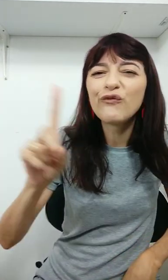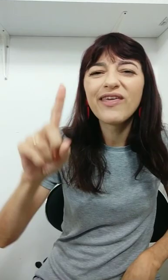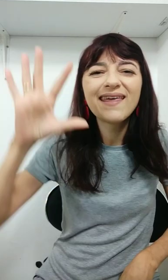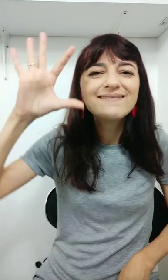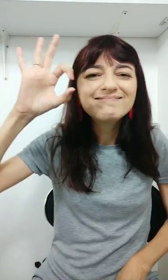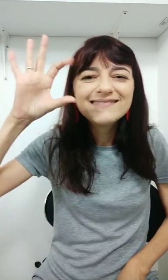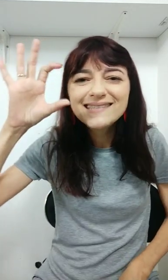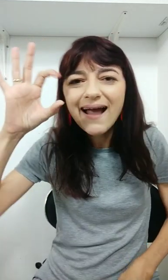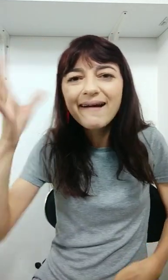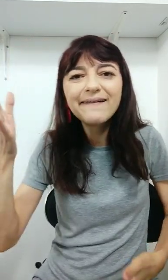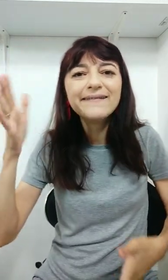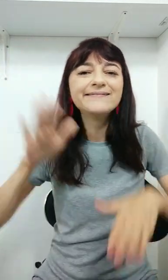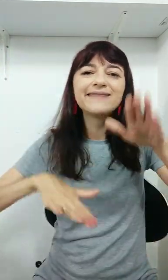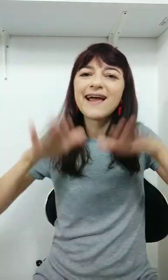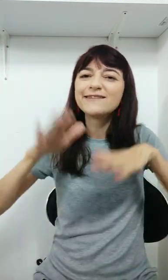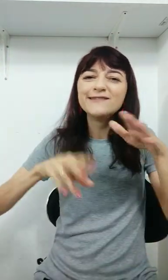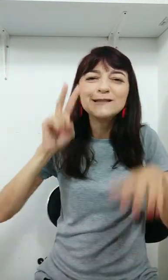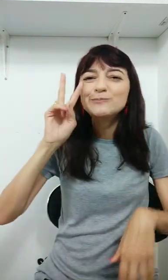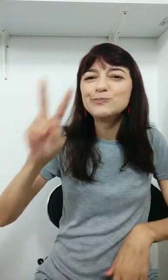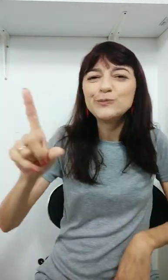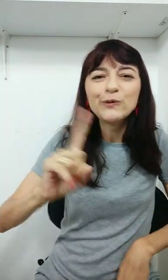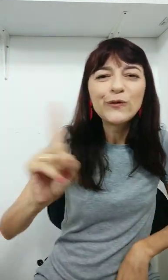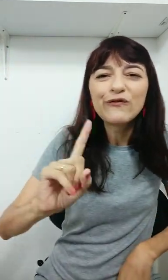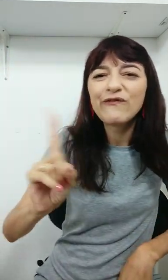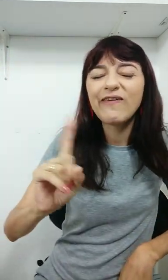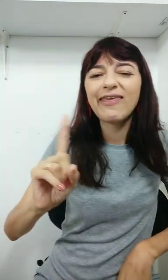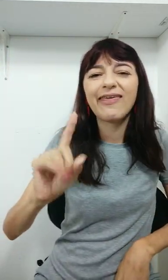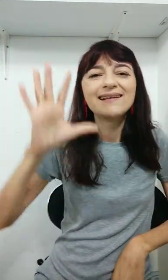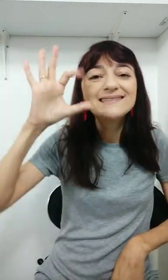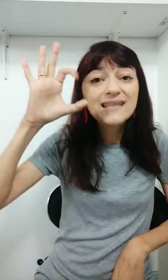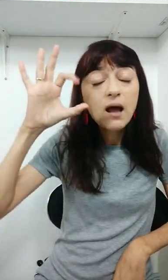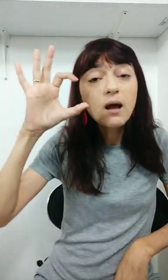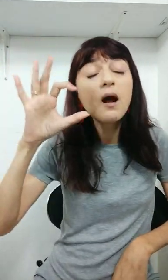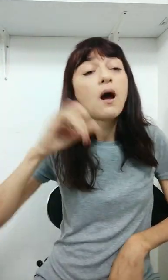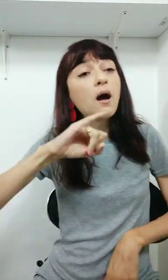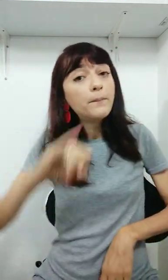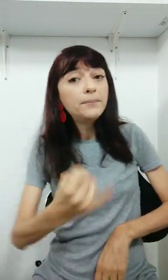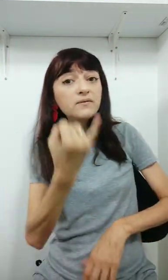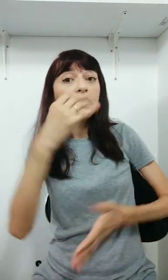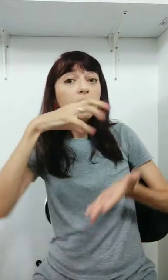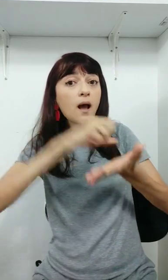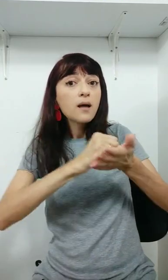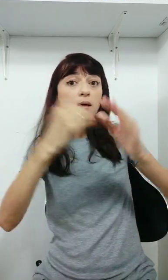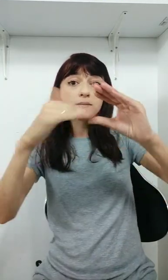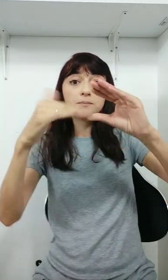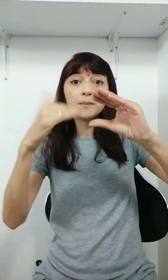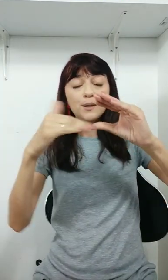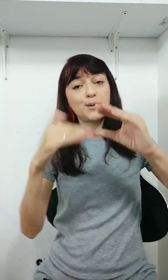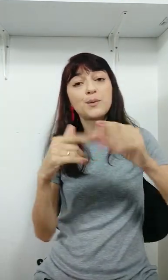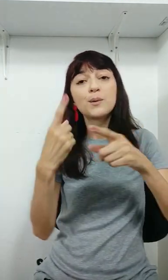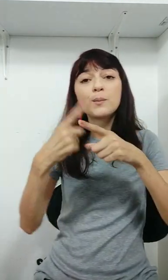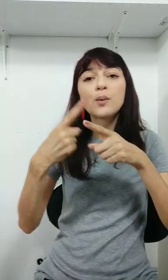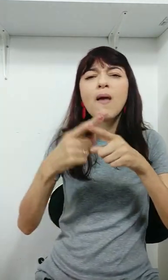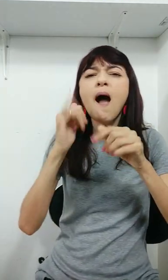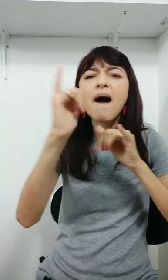cadastrado ainda na minha lista de e-mails, tá? Quem não é cadastrado, se tiver alguém aqui que não é cadastrada, acesse lá na minha bio o link e faça o cadastro. Porque